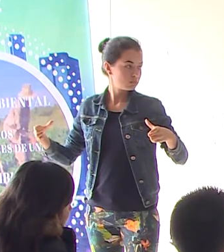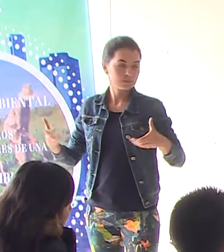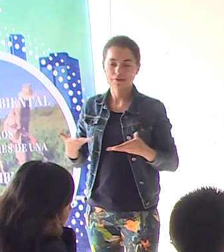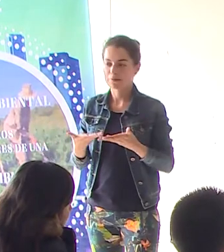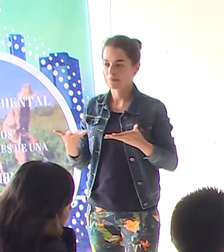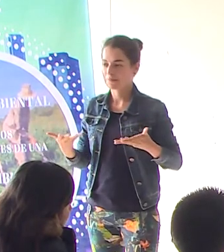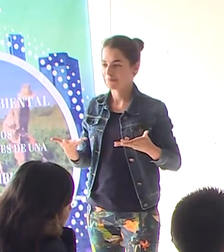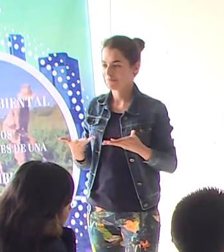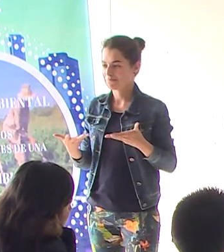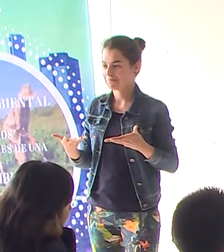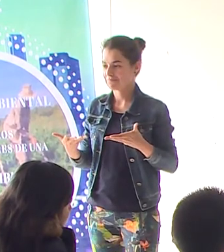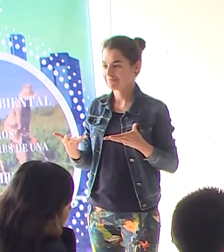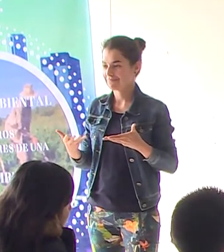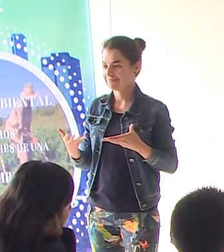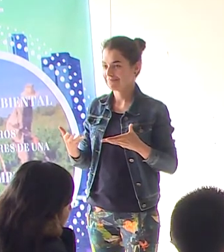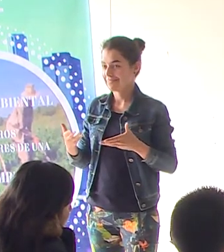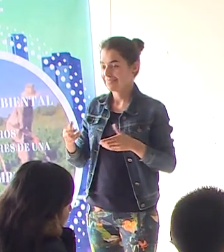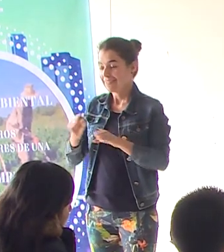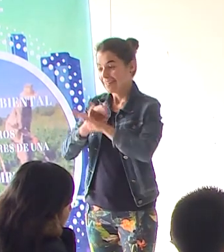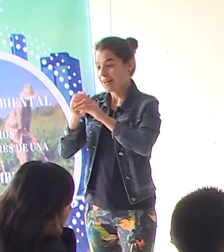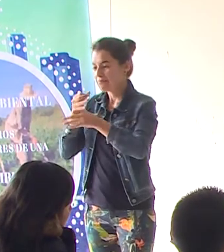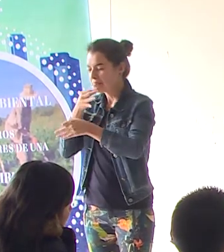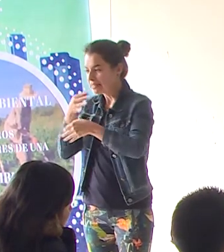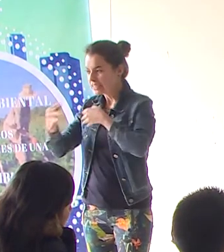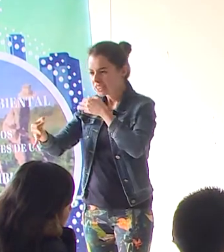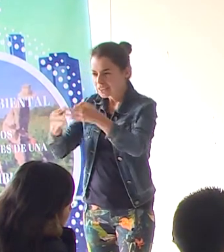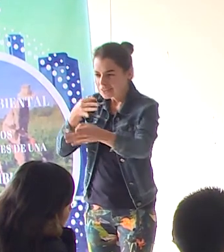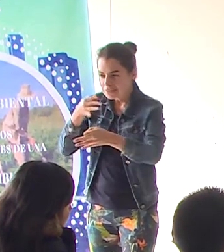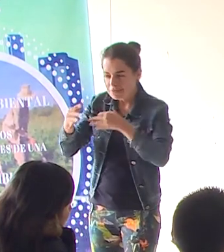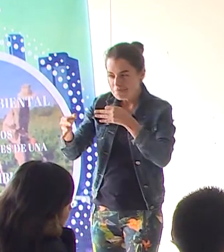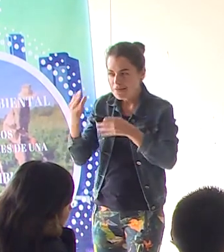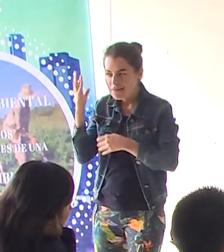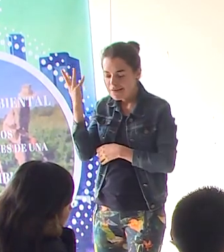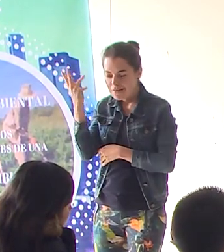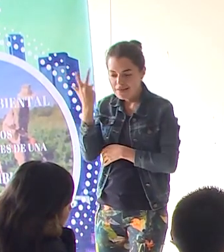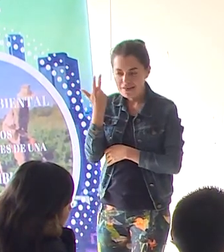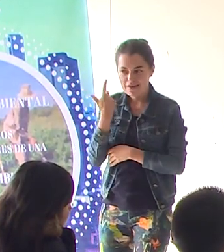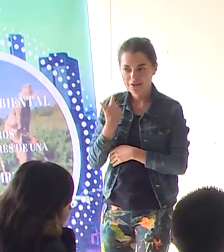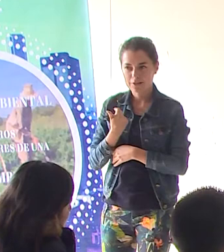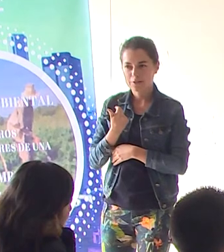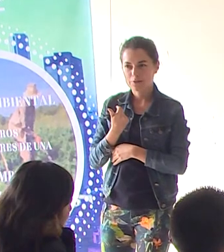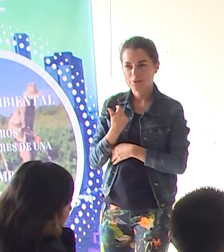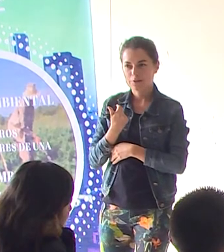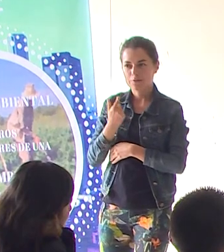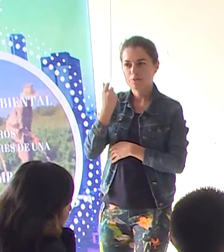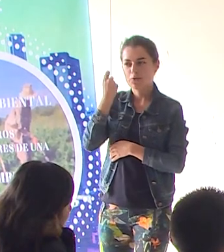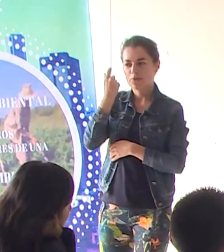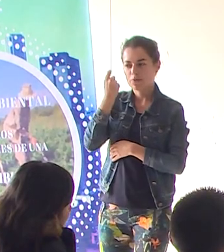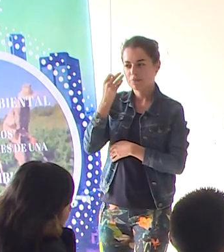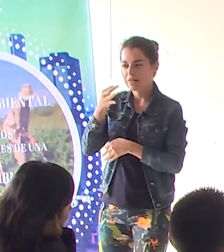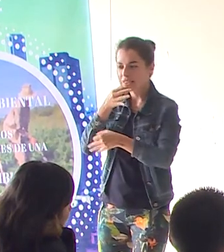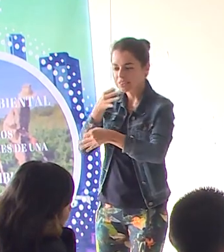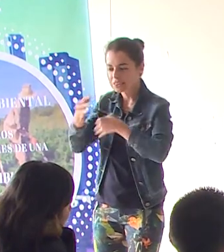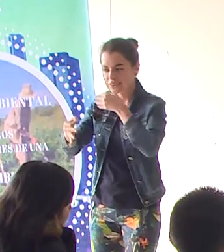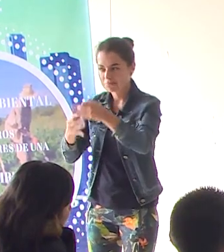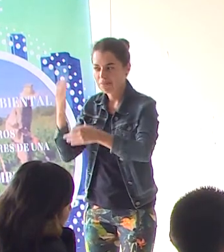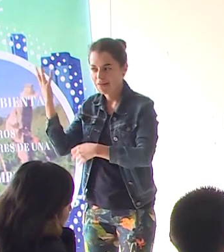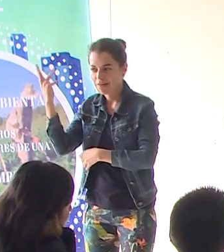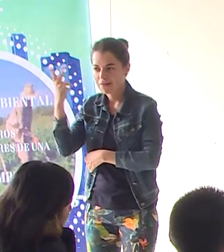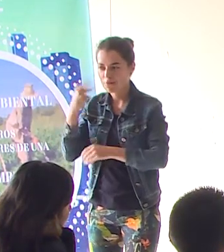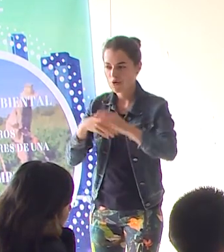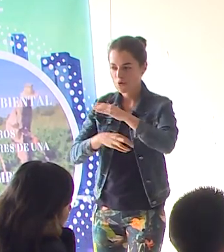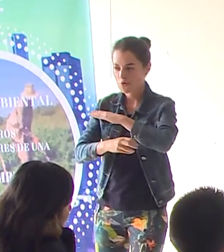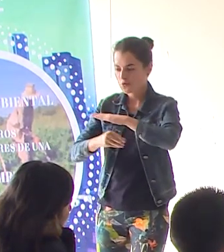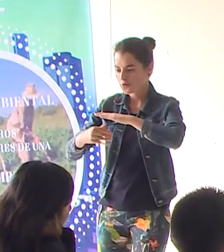hay un ejercicio de especulación no solamente en términos de no entendida únicamente como especulación del suelo digamos de